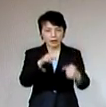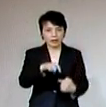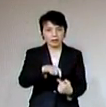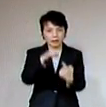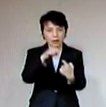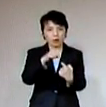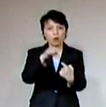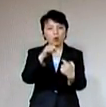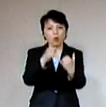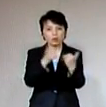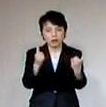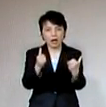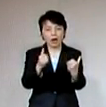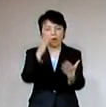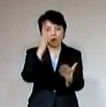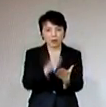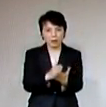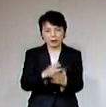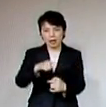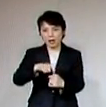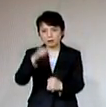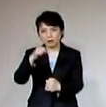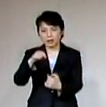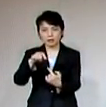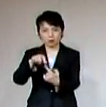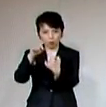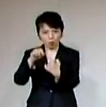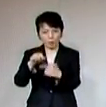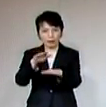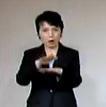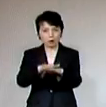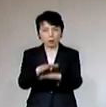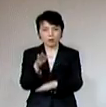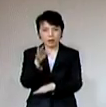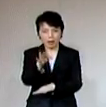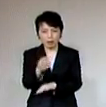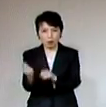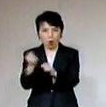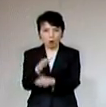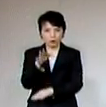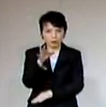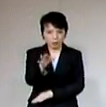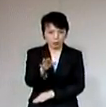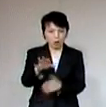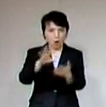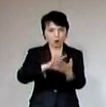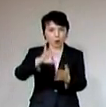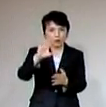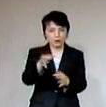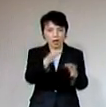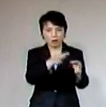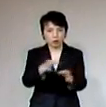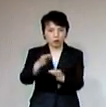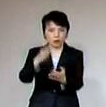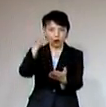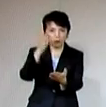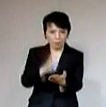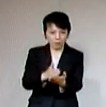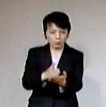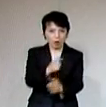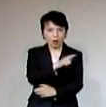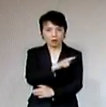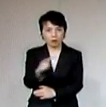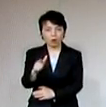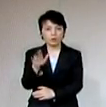の正規雇用化、子ども手当の復活、消費税増税の凍結などによ